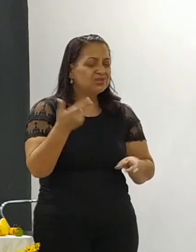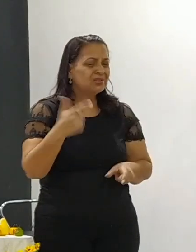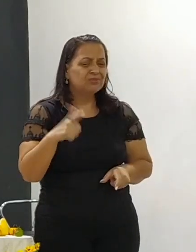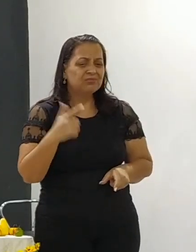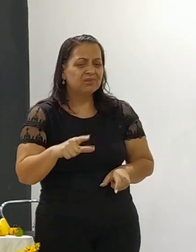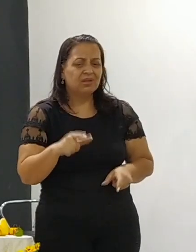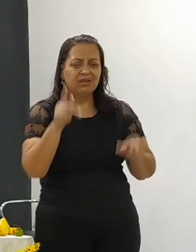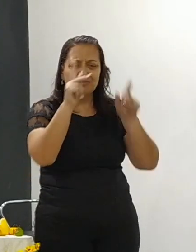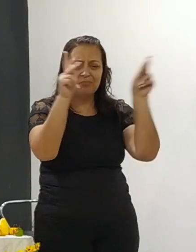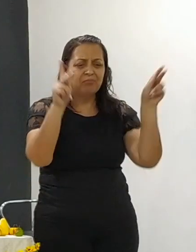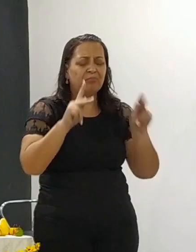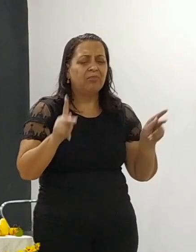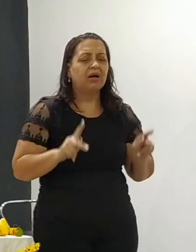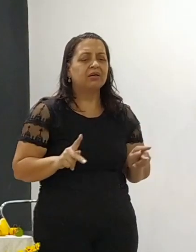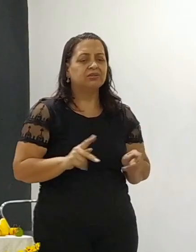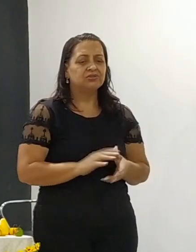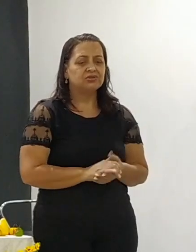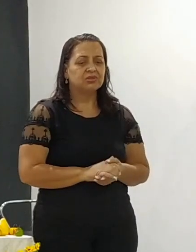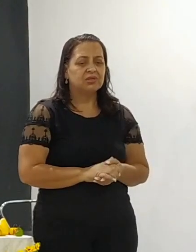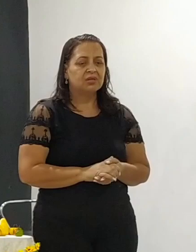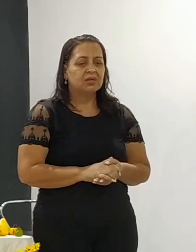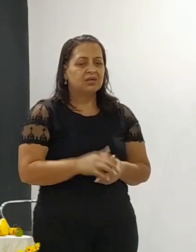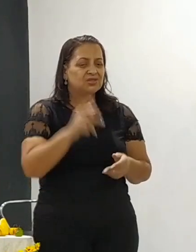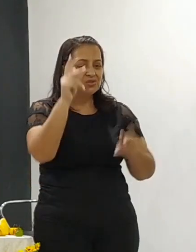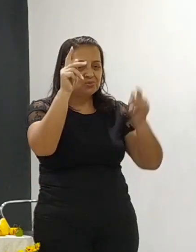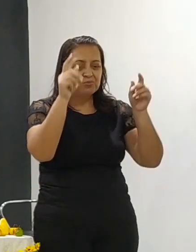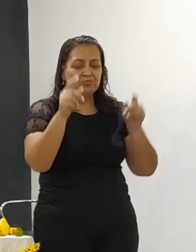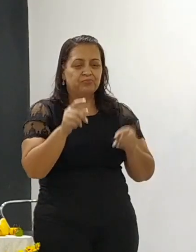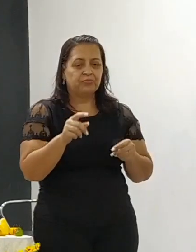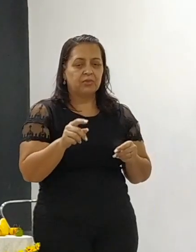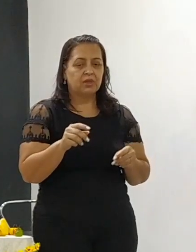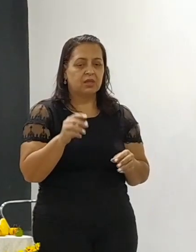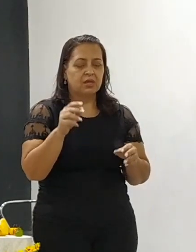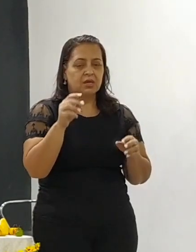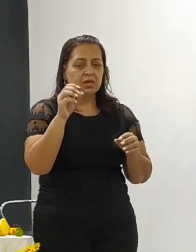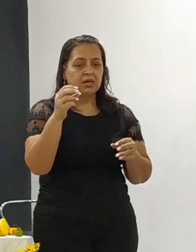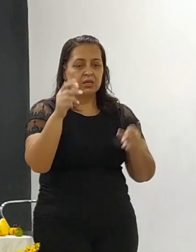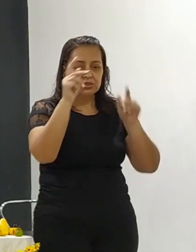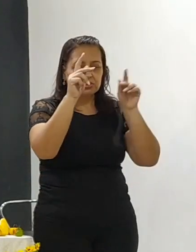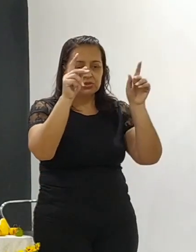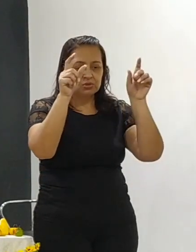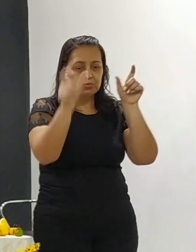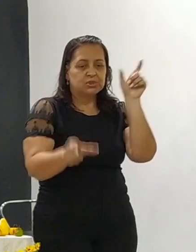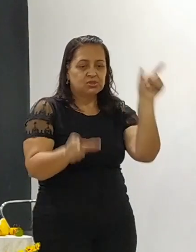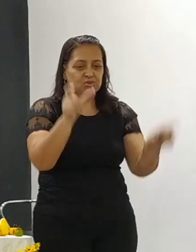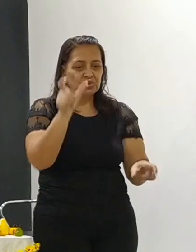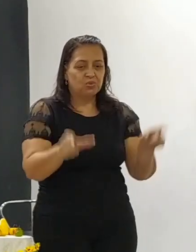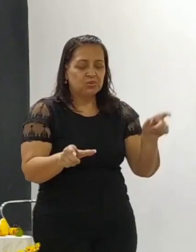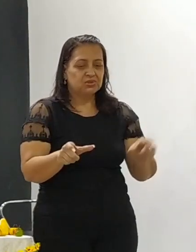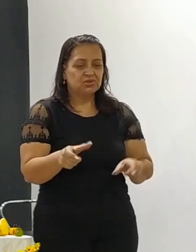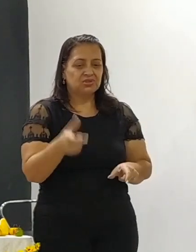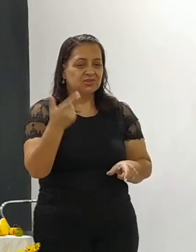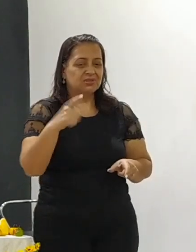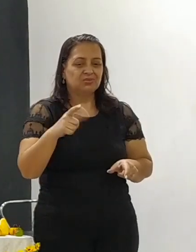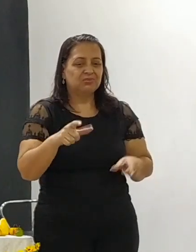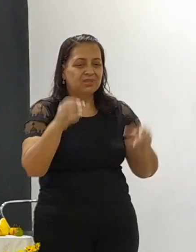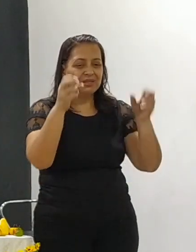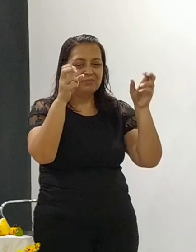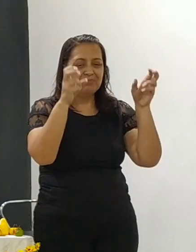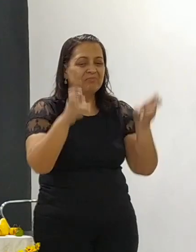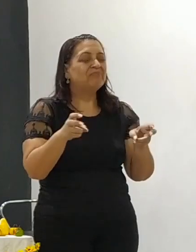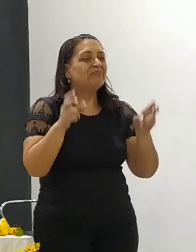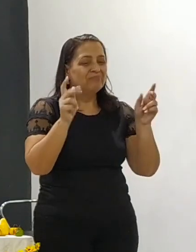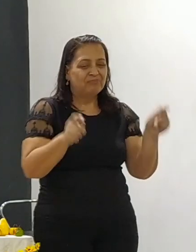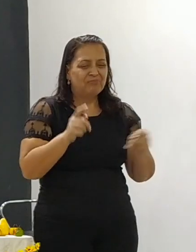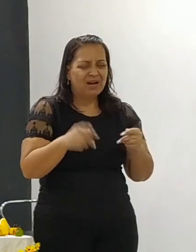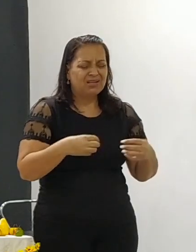Quem trabalha na rua percebe isso, as pessoas estão agitadas, sem paz, o coração agitado, as